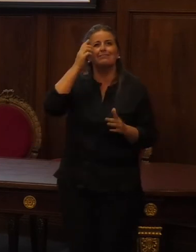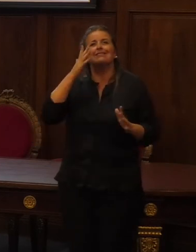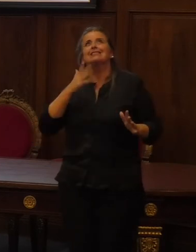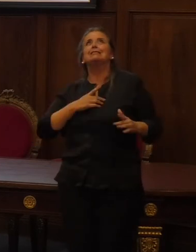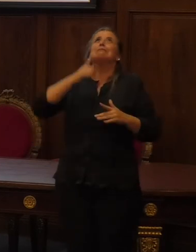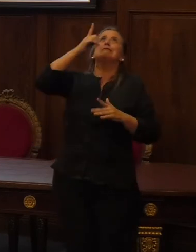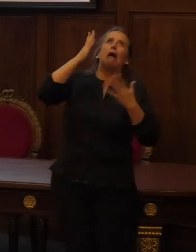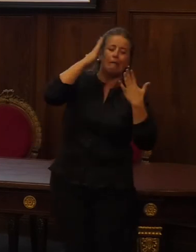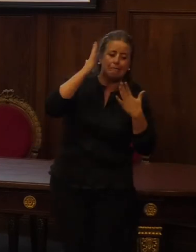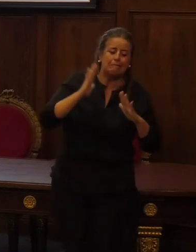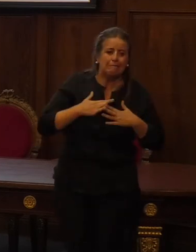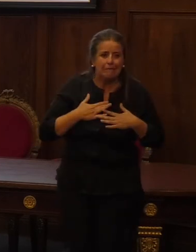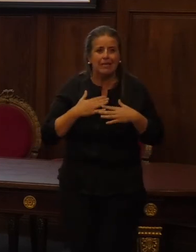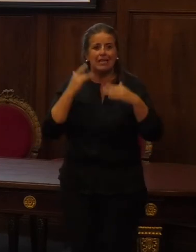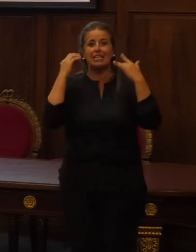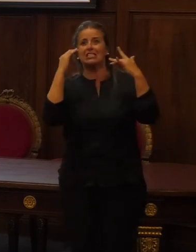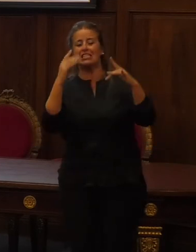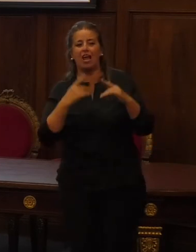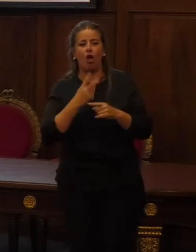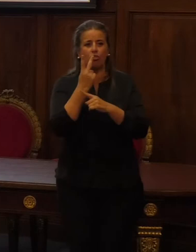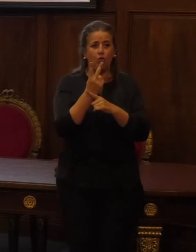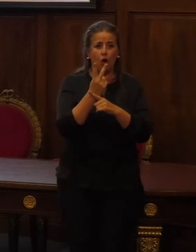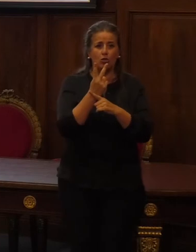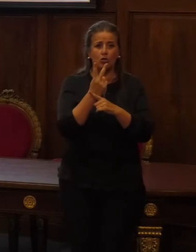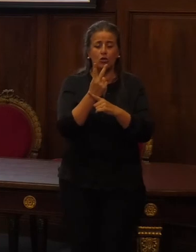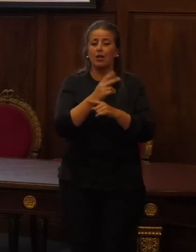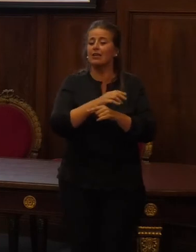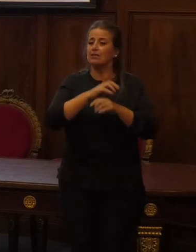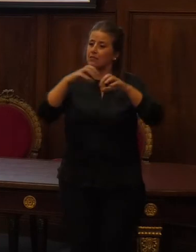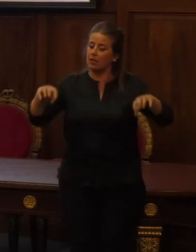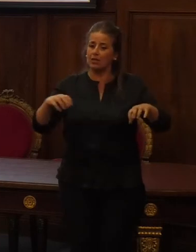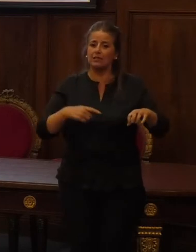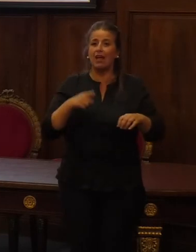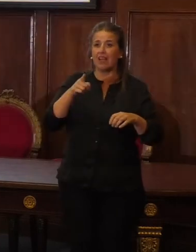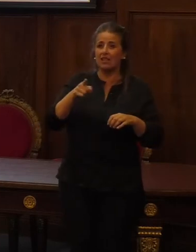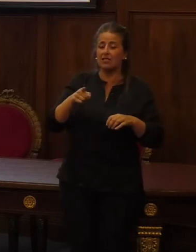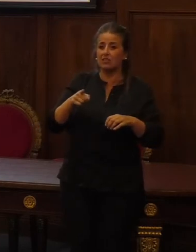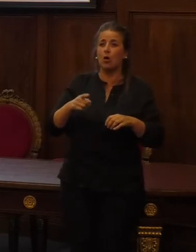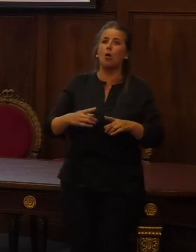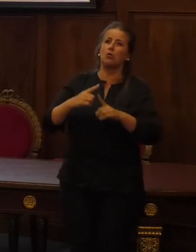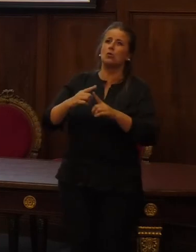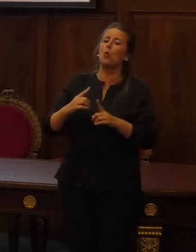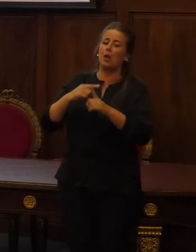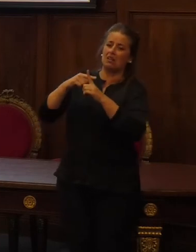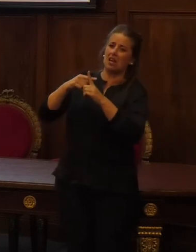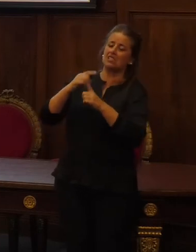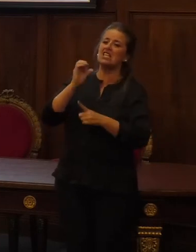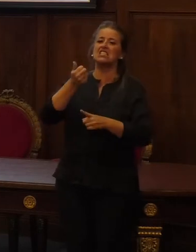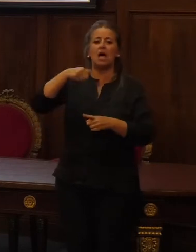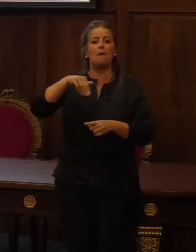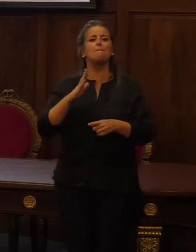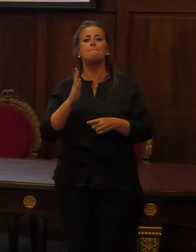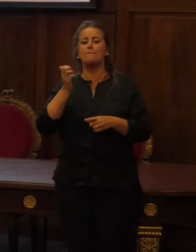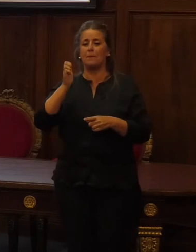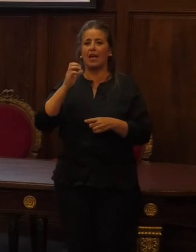Pedro. Dos salones eran parte del edificio del colegio de la parroquia San Pedro. Y en el primer